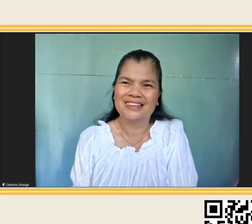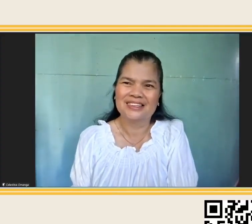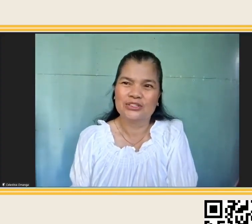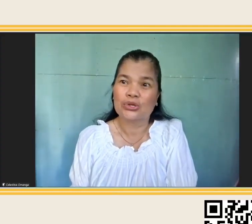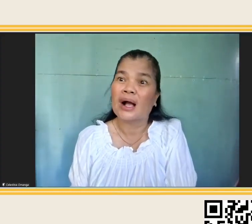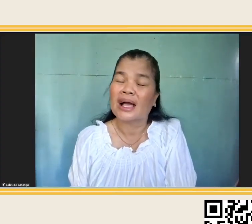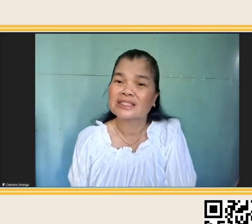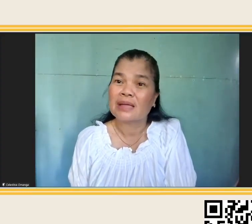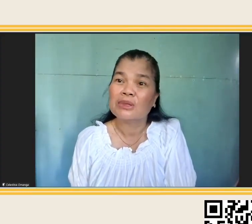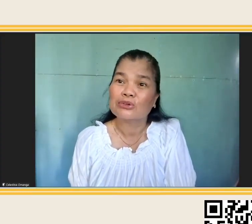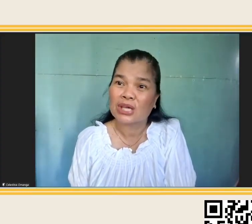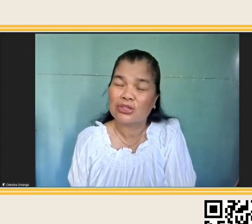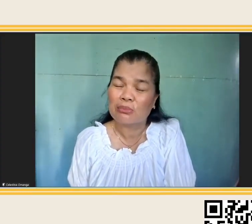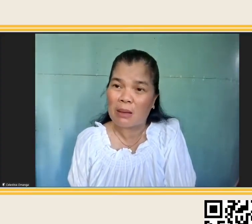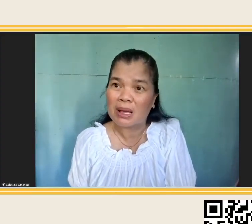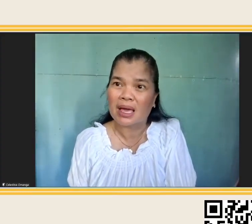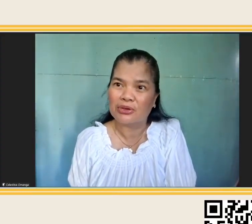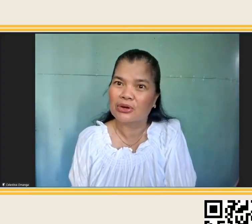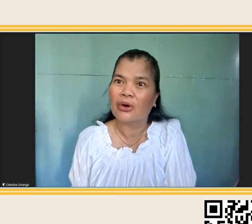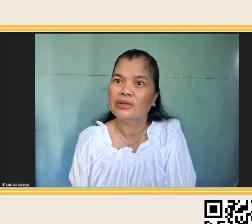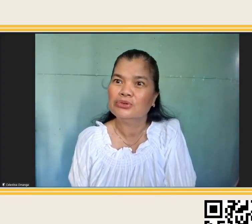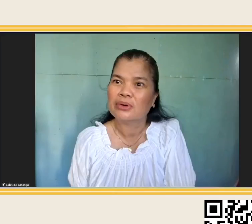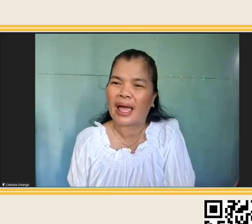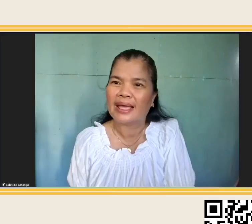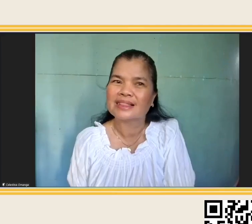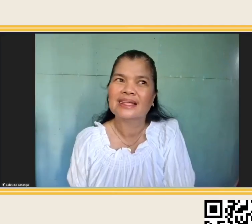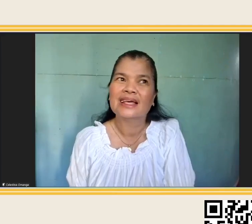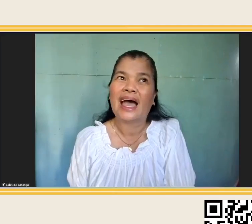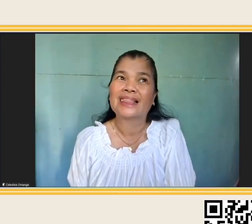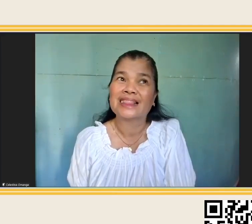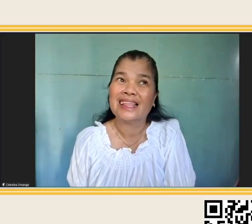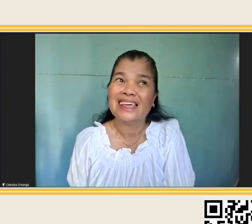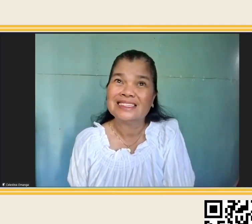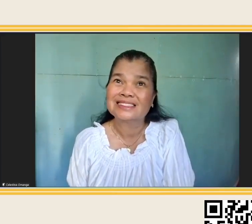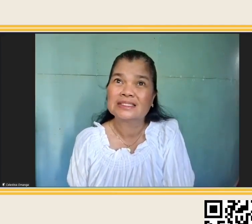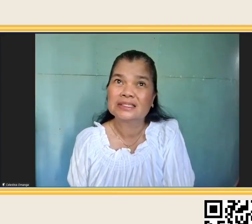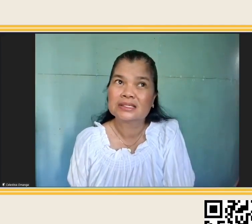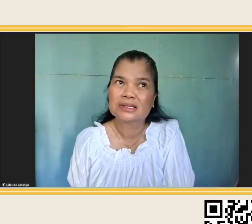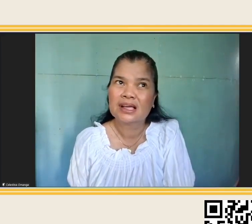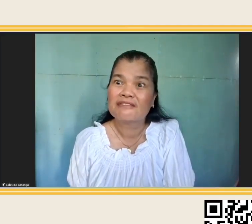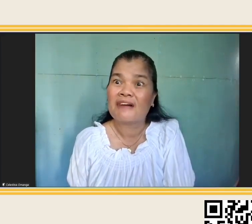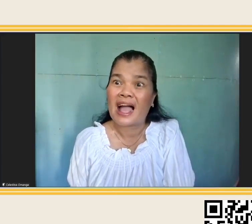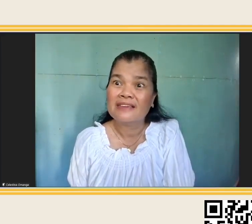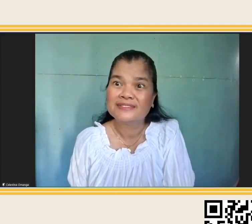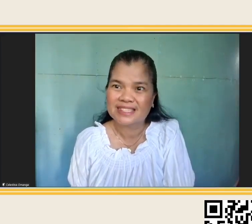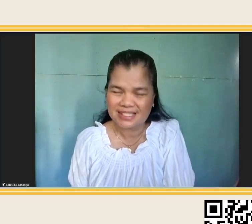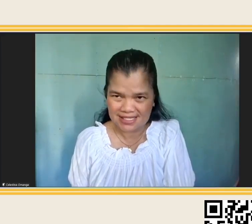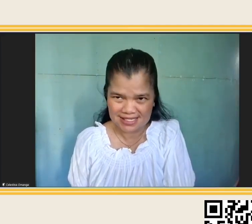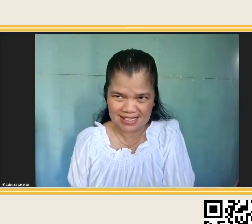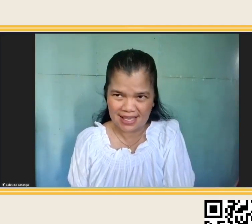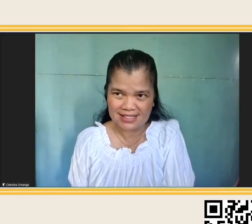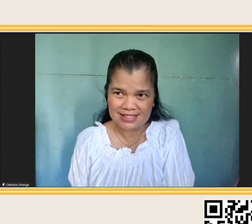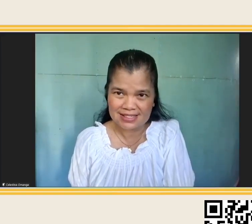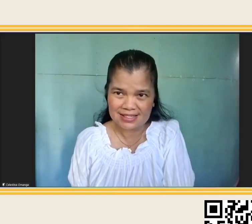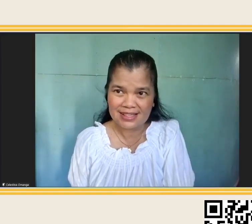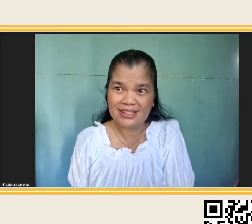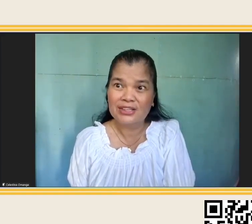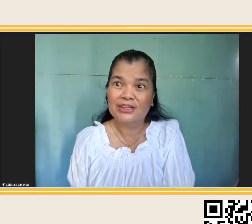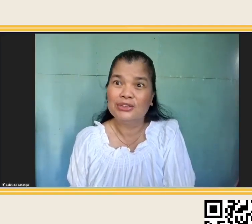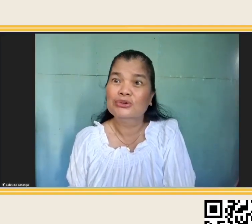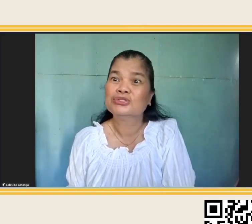Okay. So, ang assignment ko sa inyo mamaya, you're going to write at least 5